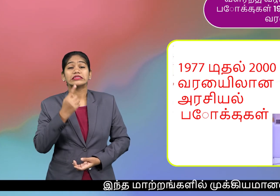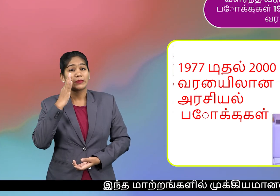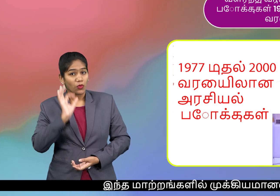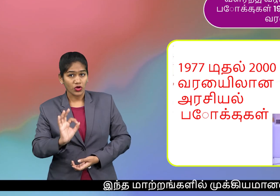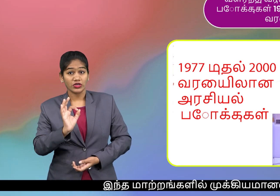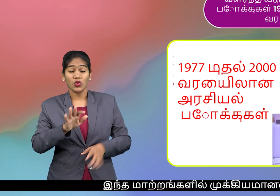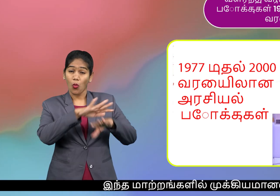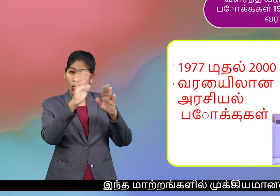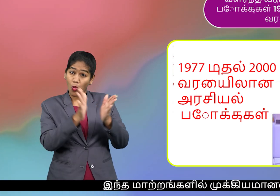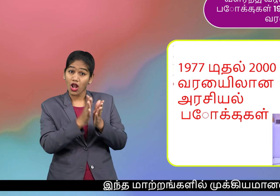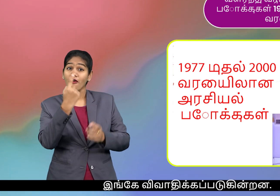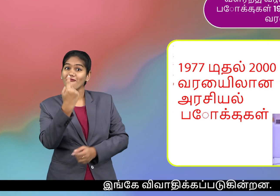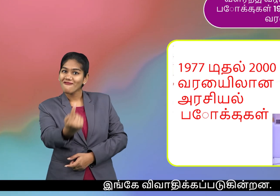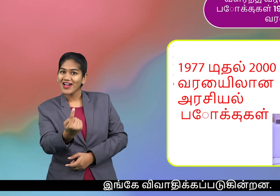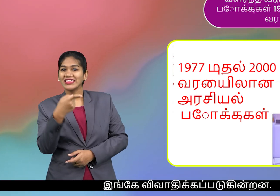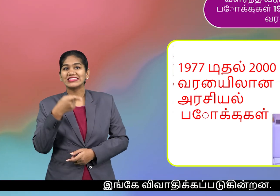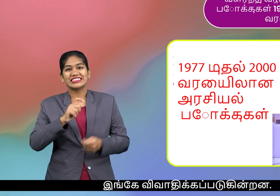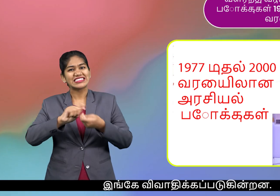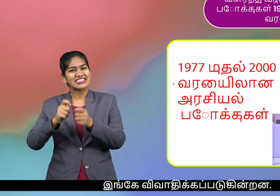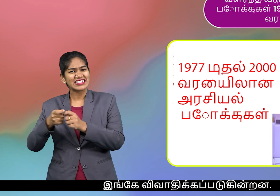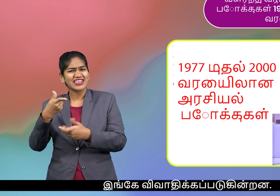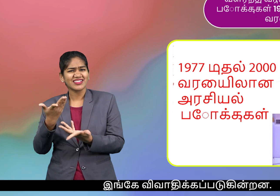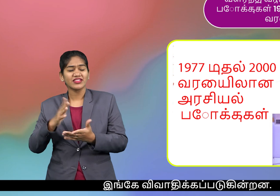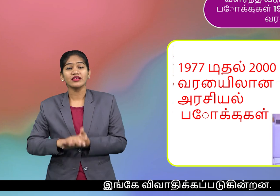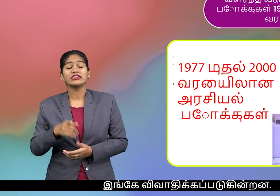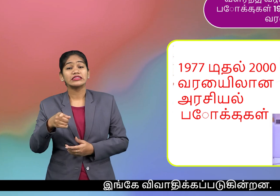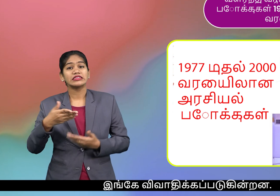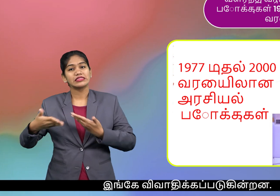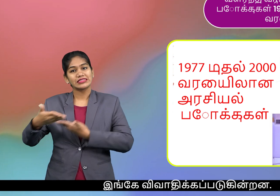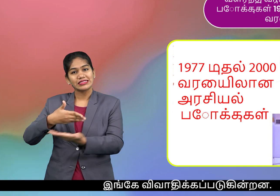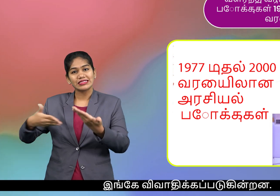மாற்றங்களில் முக்கியமானவை இங்கே விவாதிக்கப்படுகின்றன.